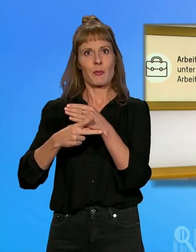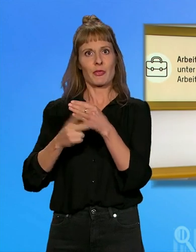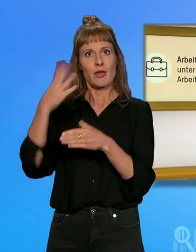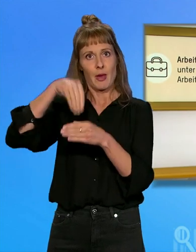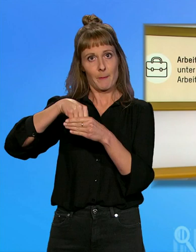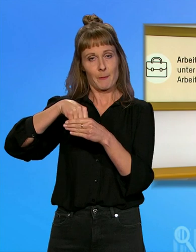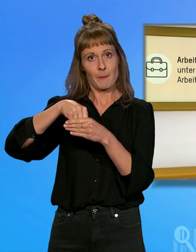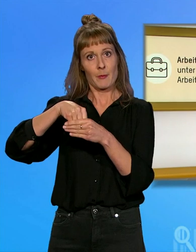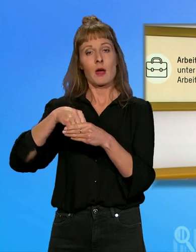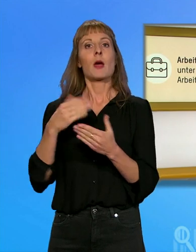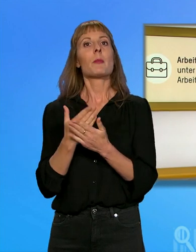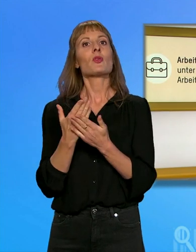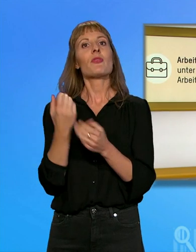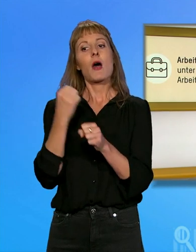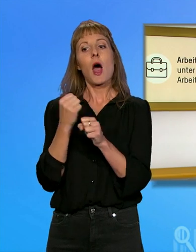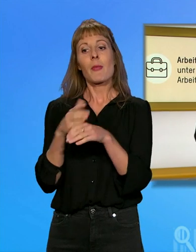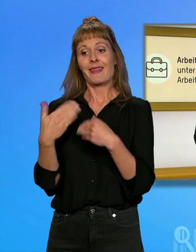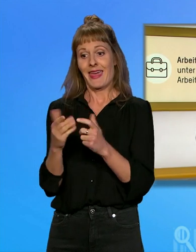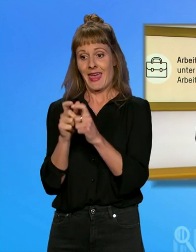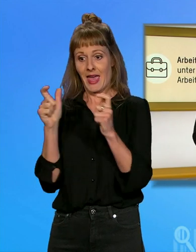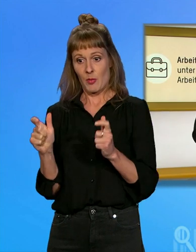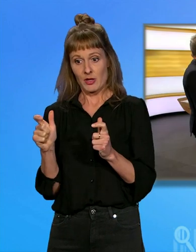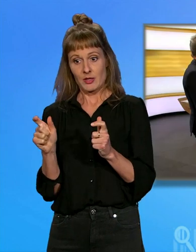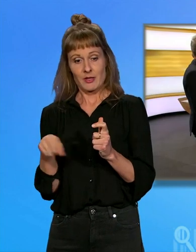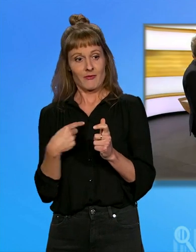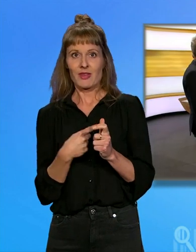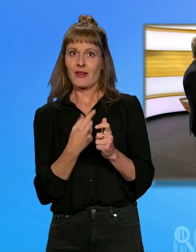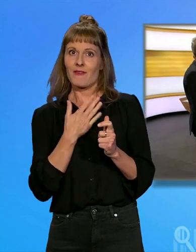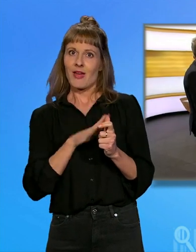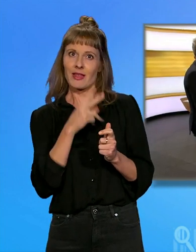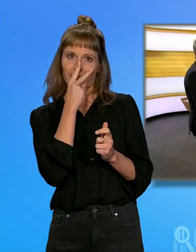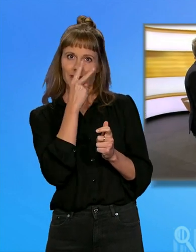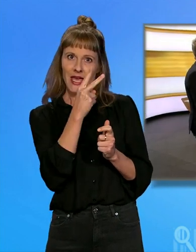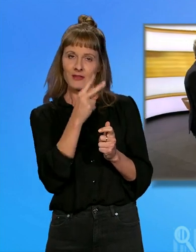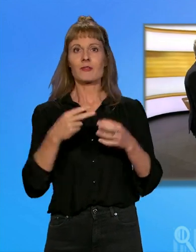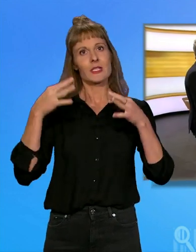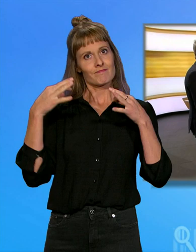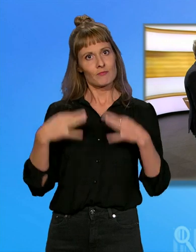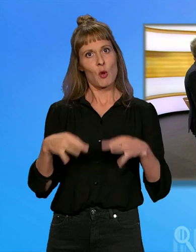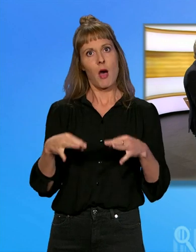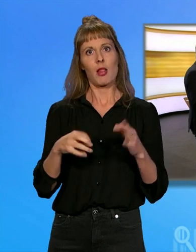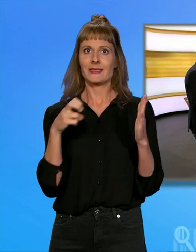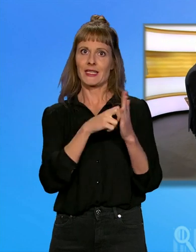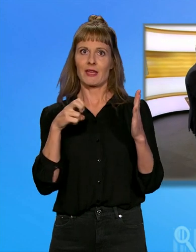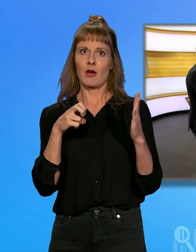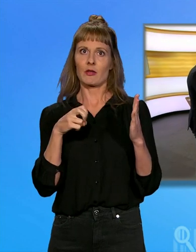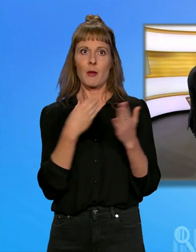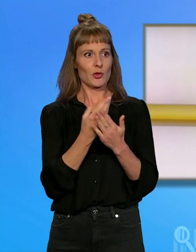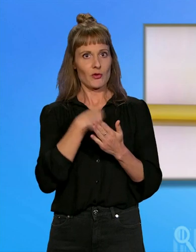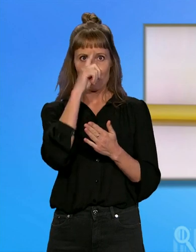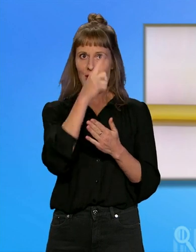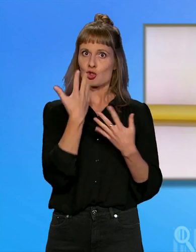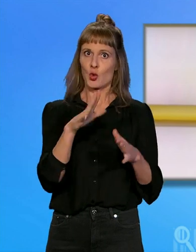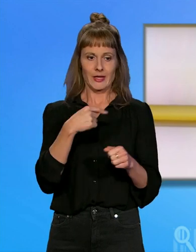nicht das Leitzertifikat ist, sondern das vollwertige Zertifikat, dann weiss er ja, ob ich geimpft bin oder nicht. Und das geht dann eigentlich nicht